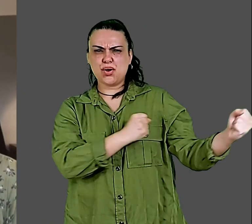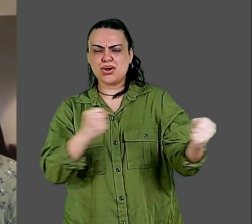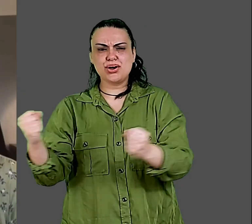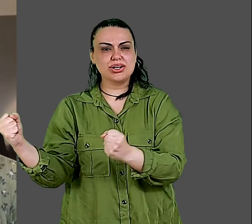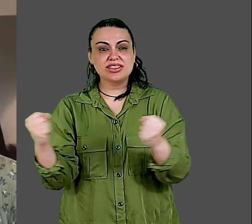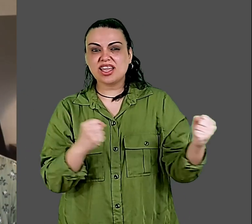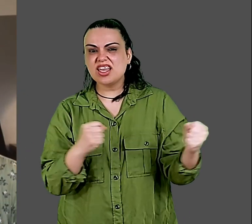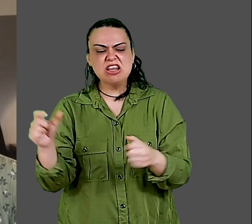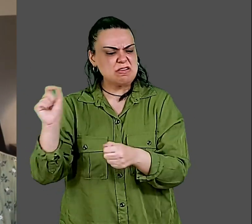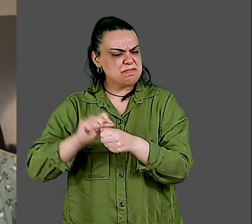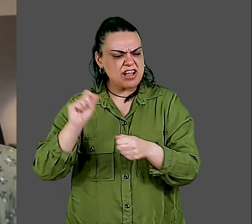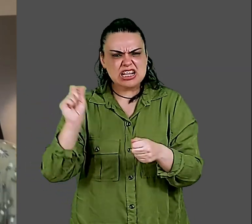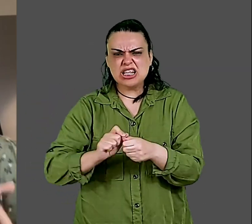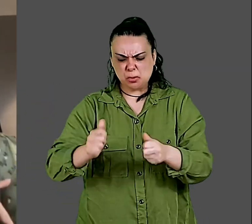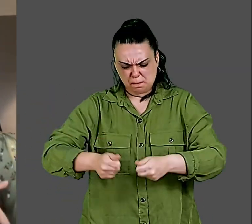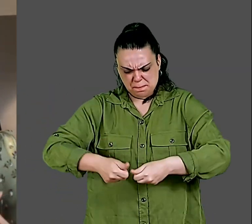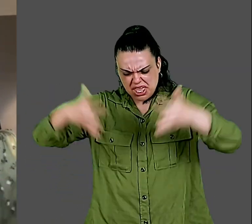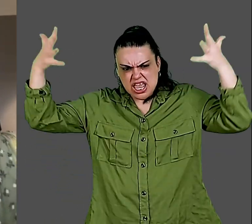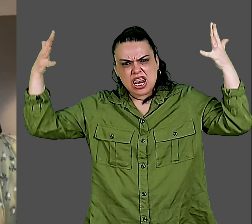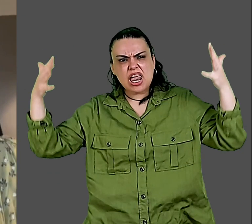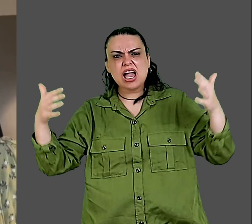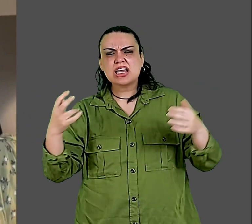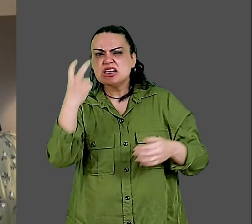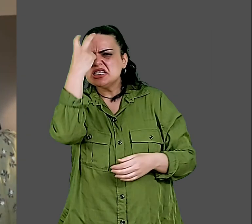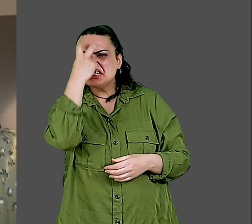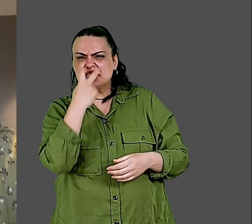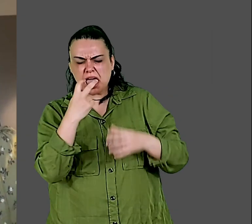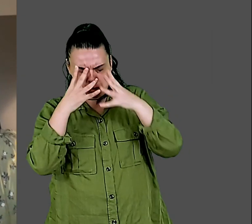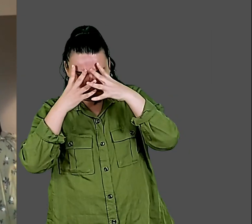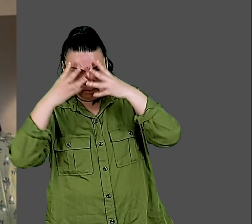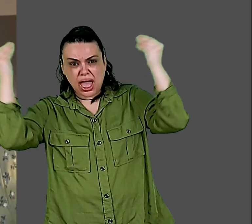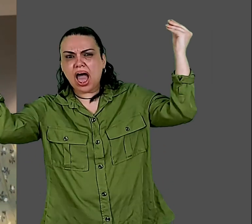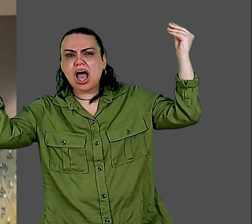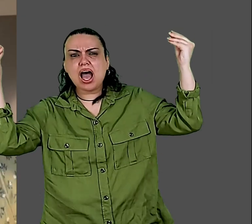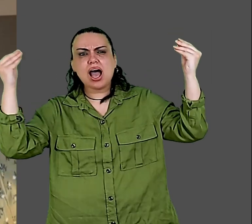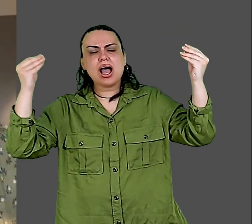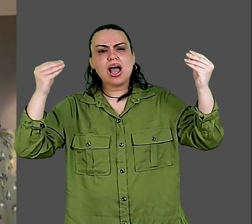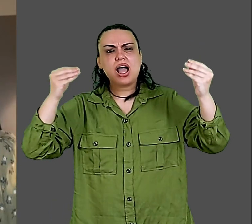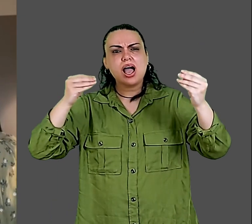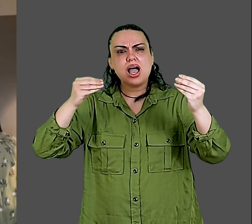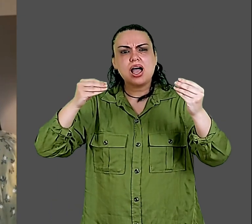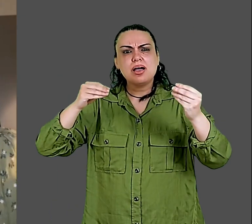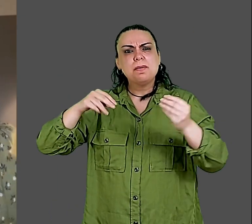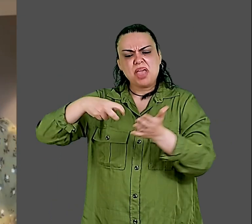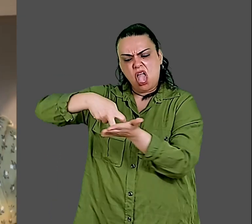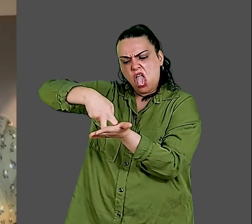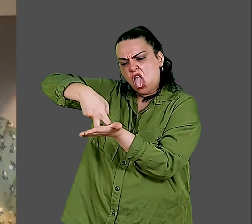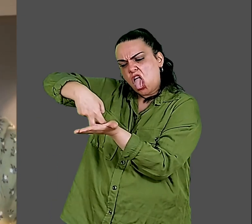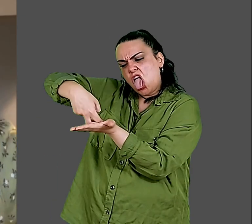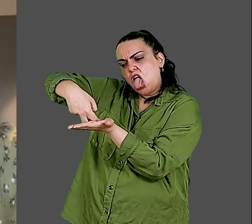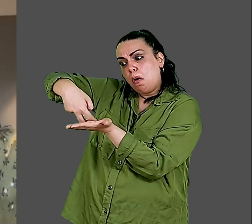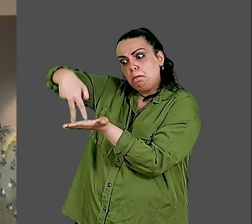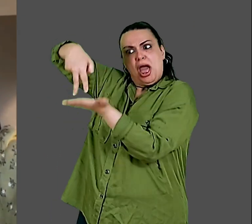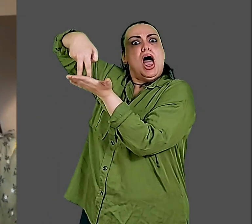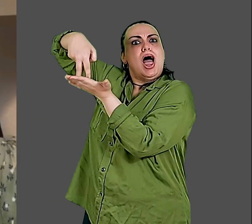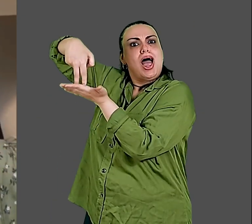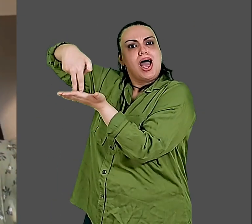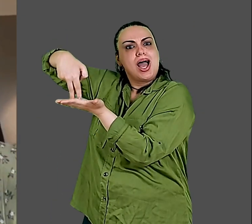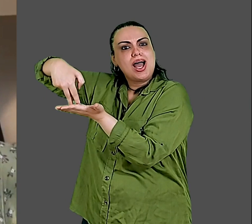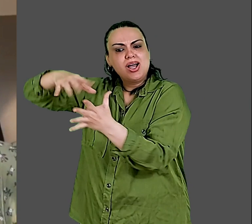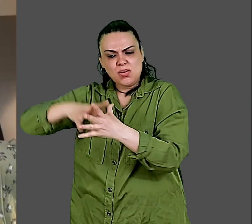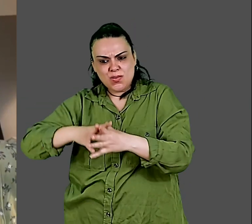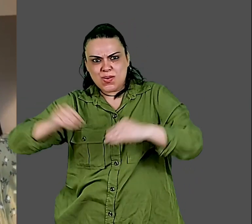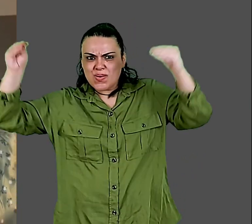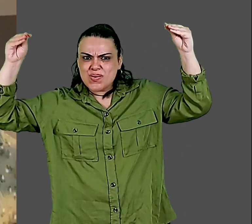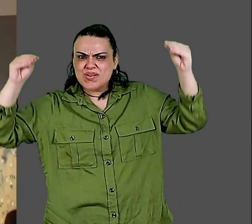autoridade, operando milagres, curando cego, levantando coxos, expulsando demônios,